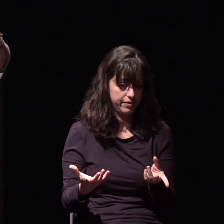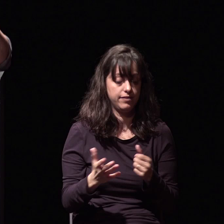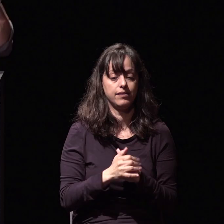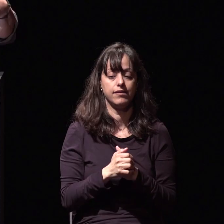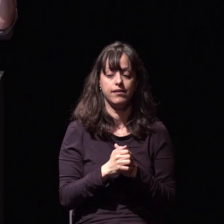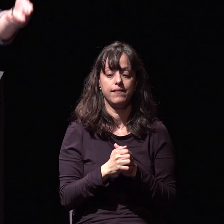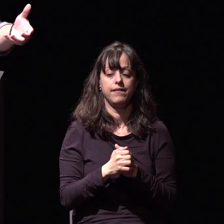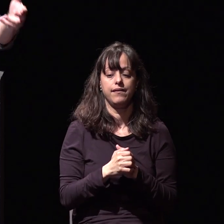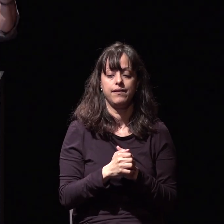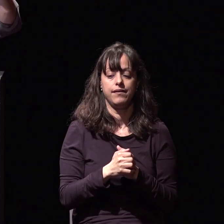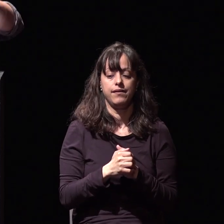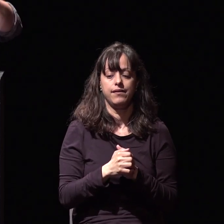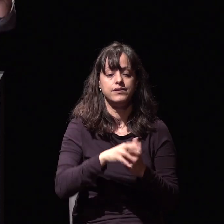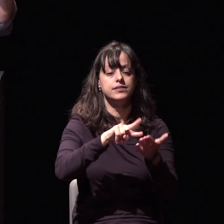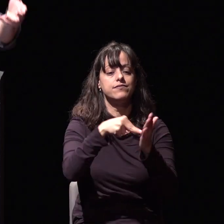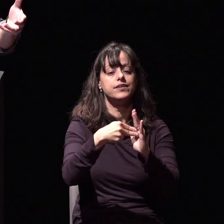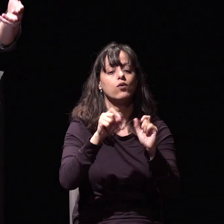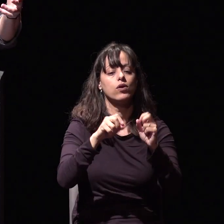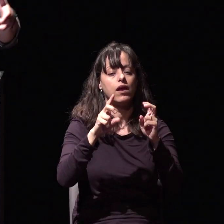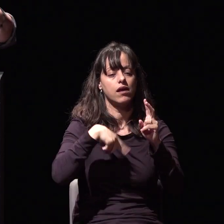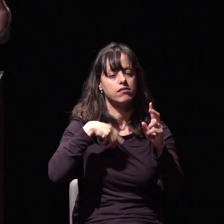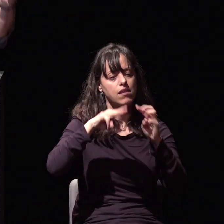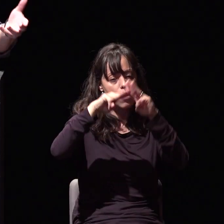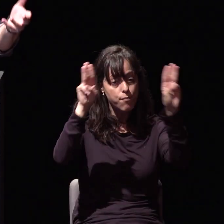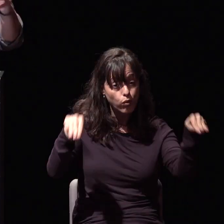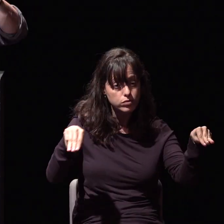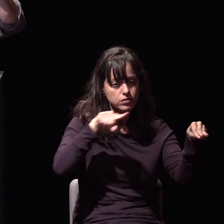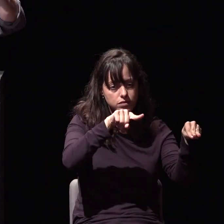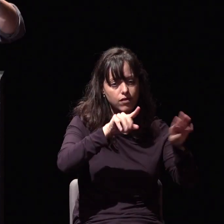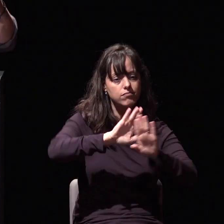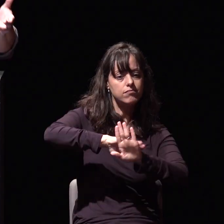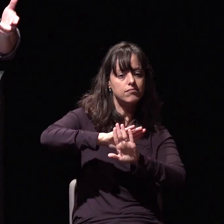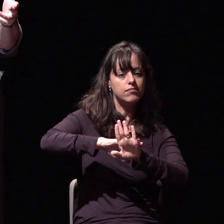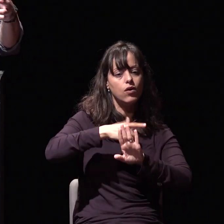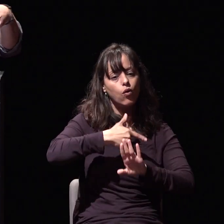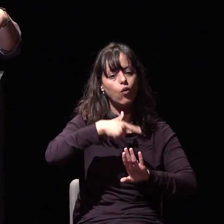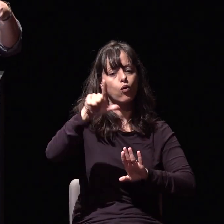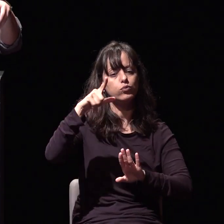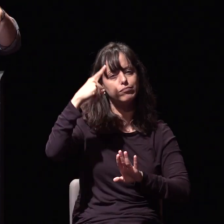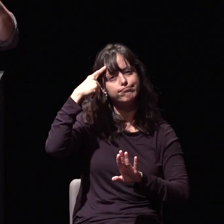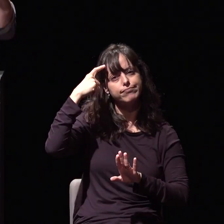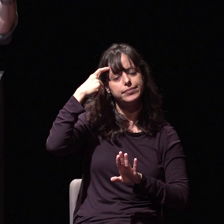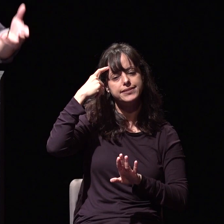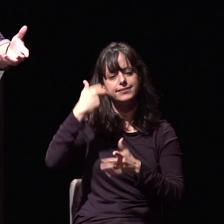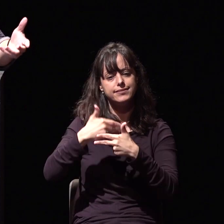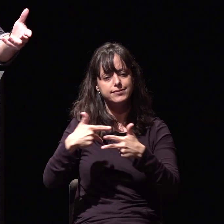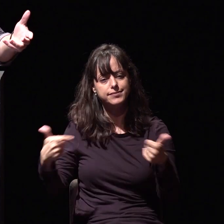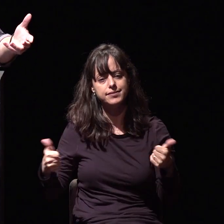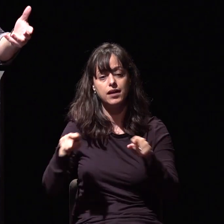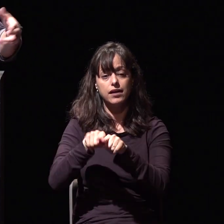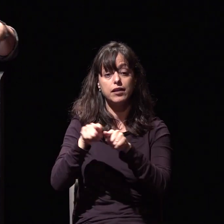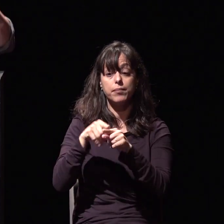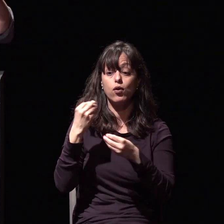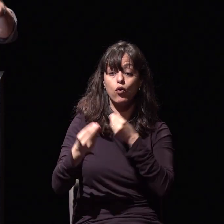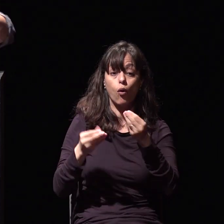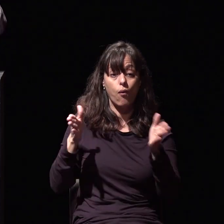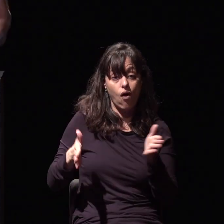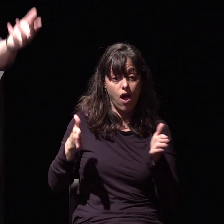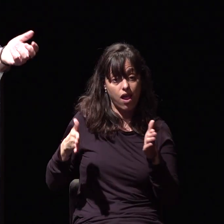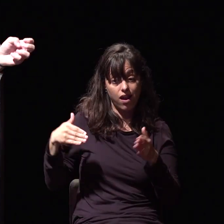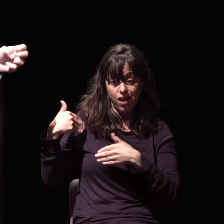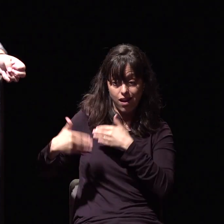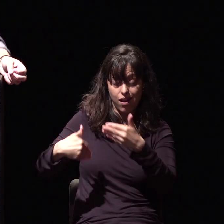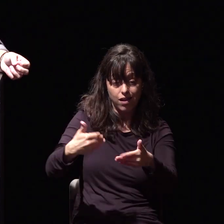fundo, é pensar, a partir do museu, pensar outras questões sobre o MASP, sobre o próprio MASP, naturalmente, sobre a trajetória da linha do Pietro, enfim, e